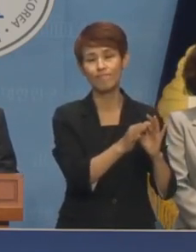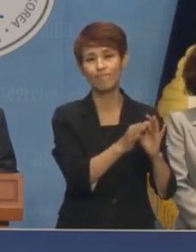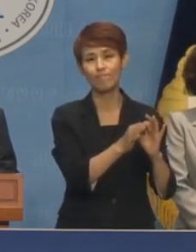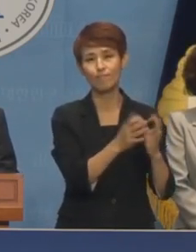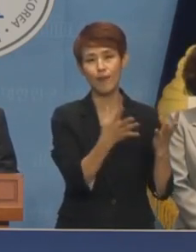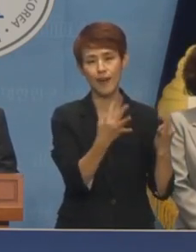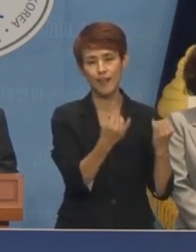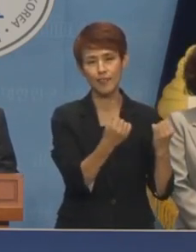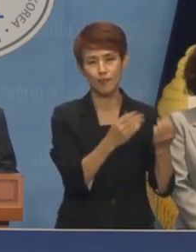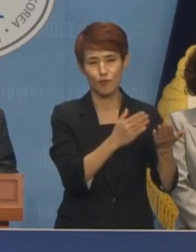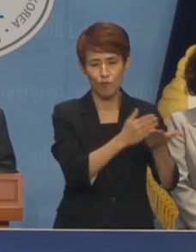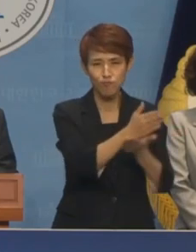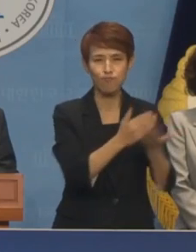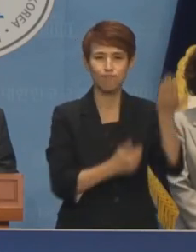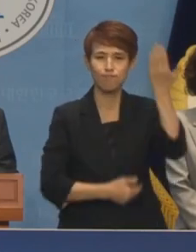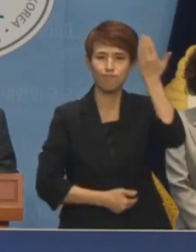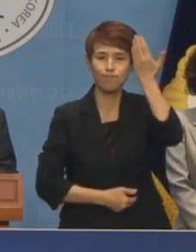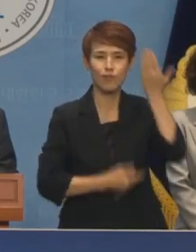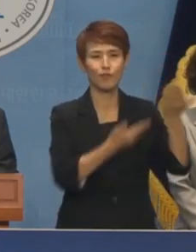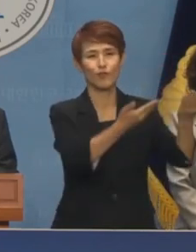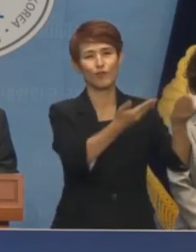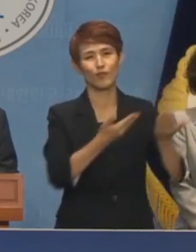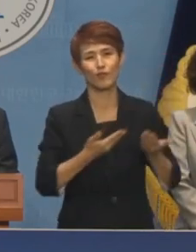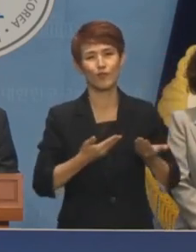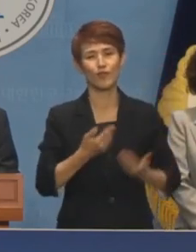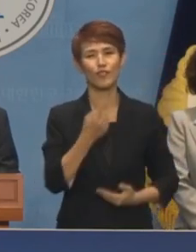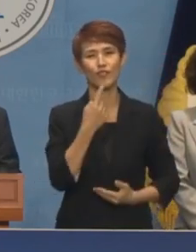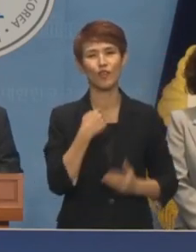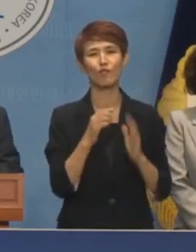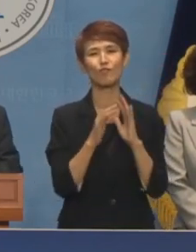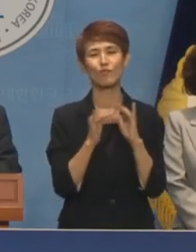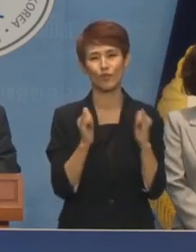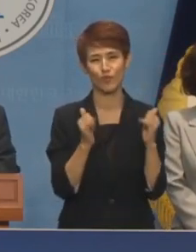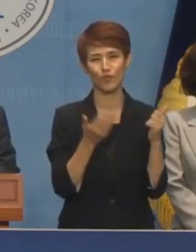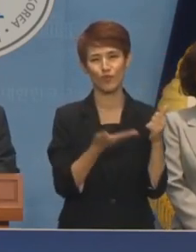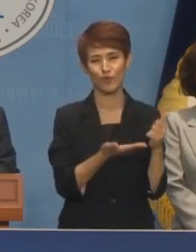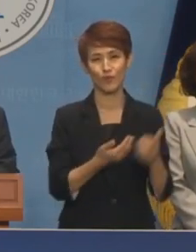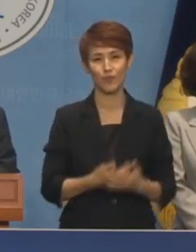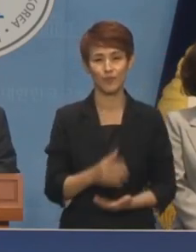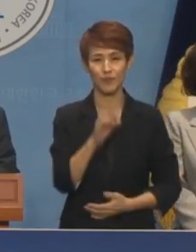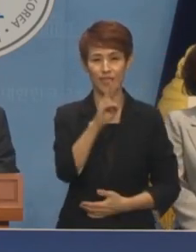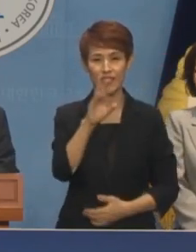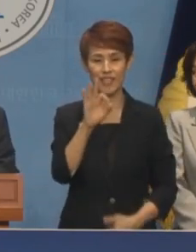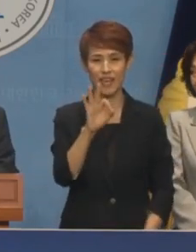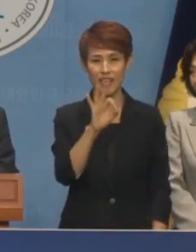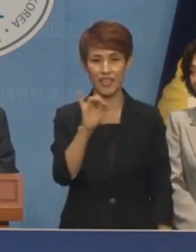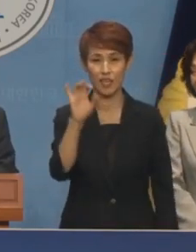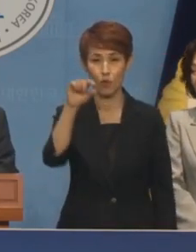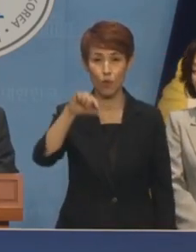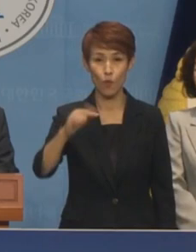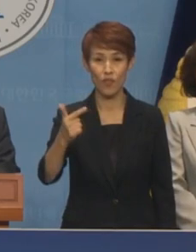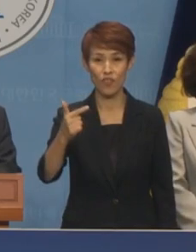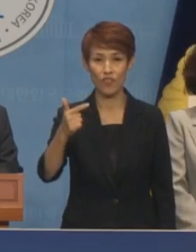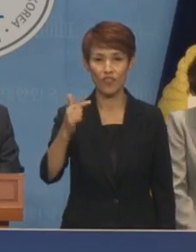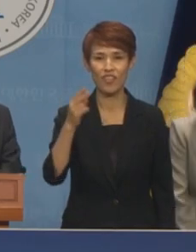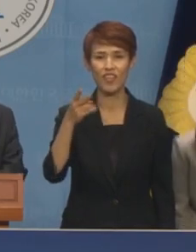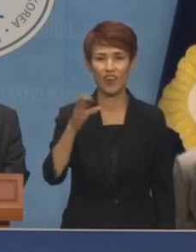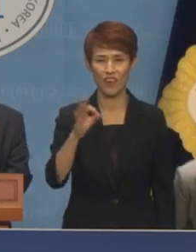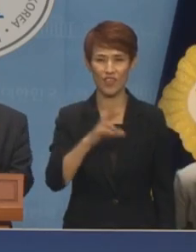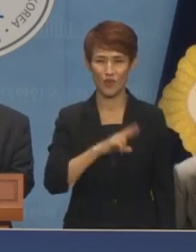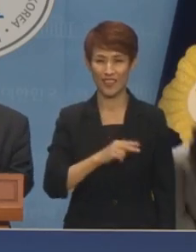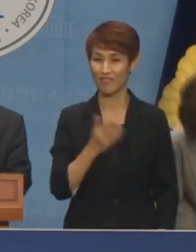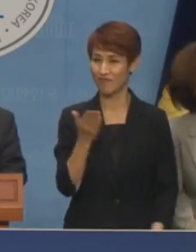저희에게 많은 전문적 지식들을 제공해 주었던 분입니다. 우리 양희원영 의원님 참석해 주셨습니다.